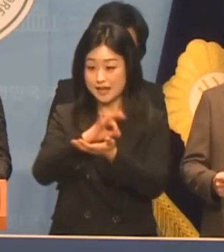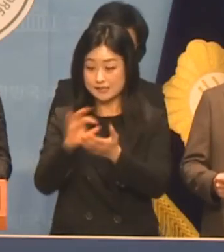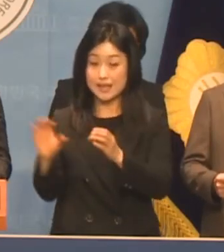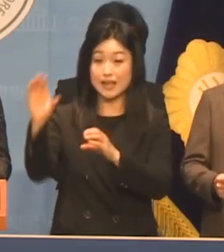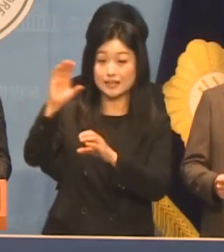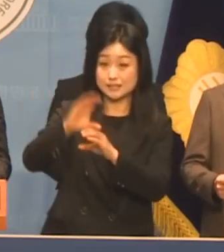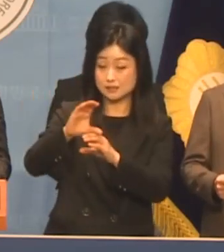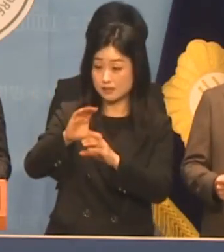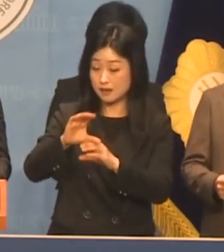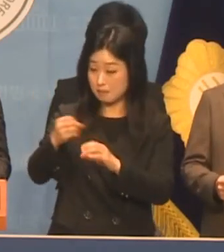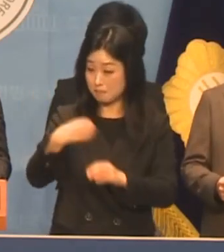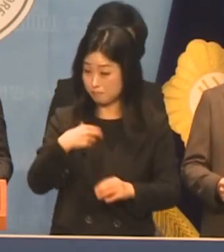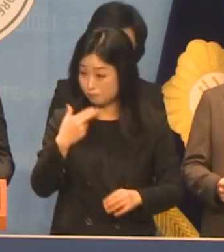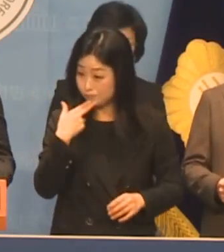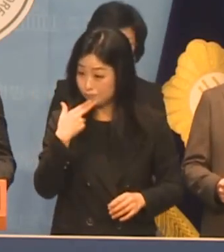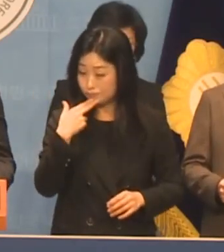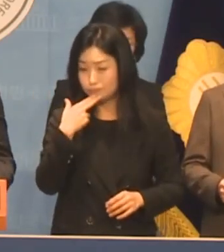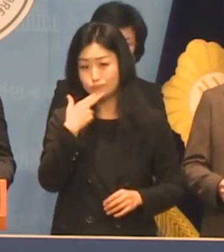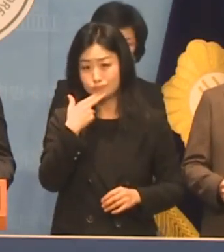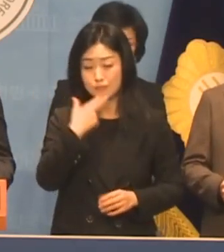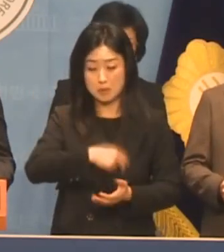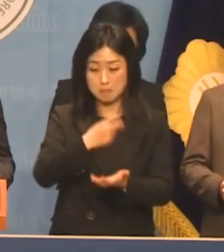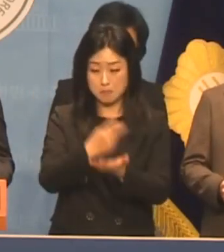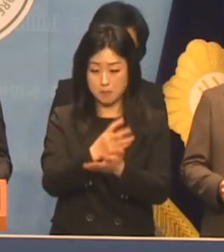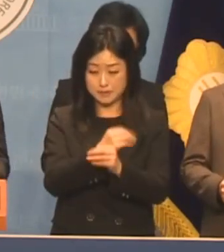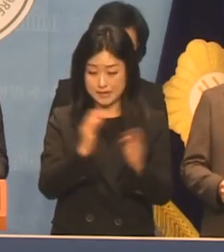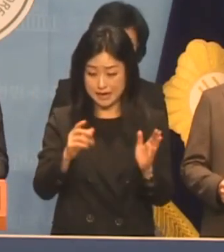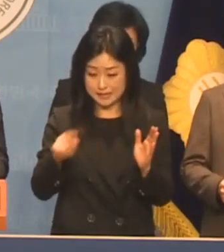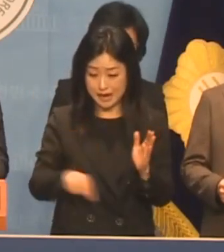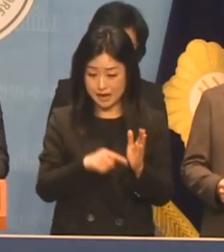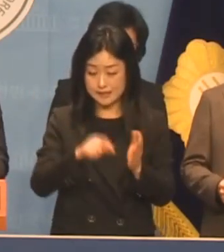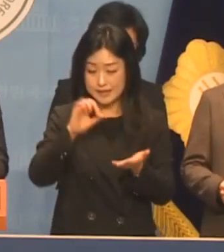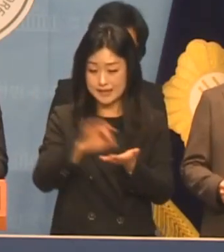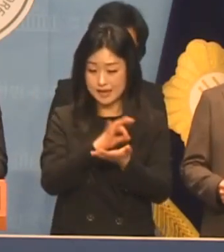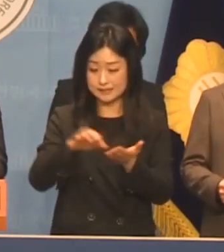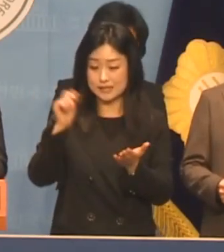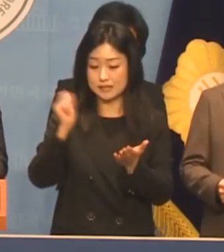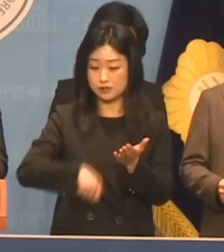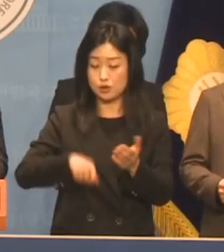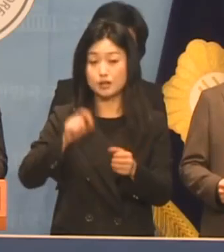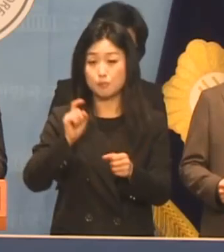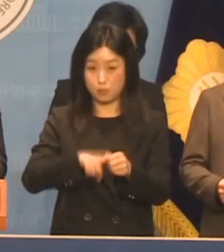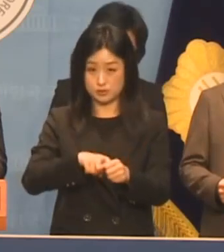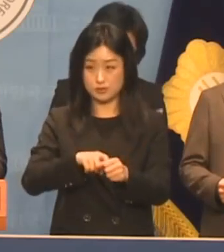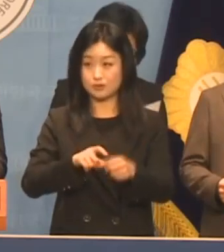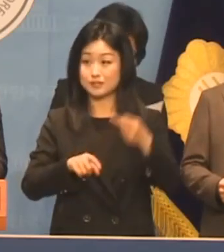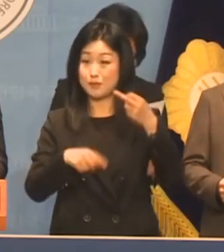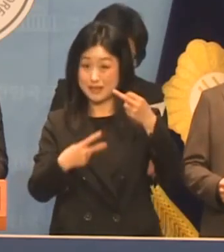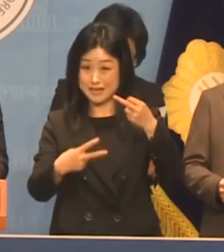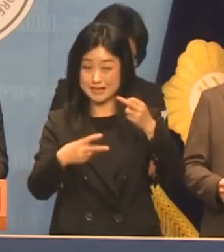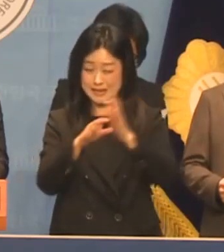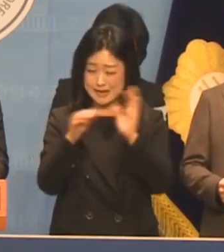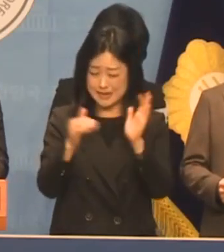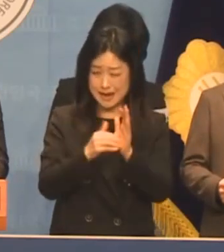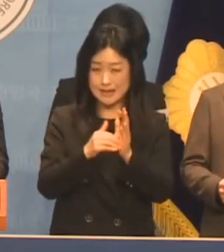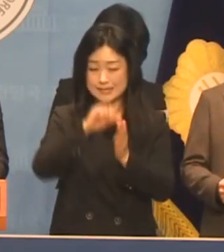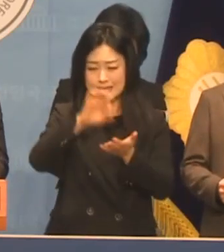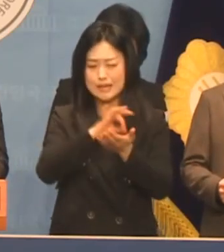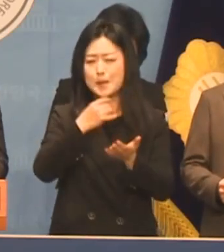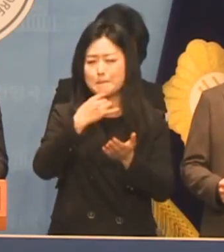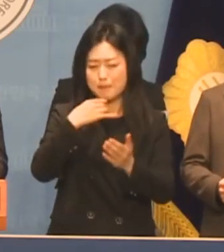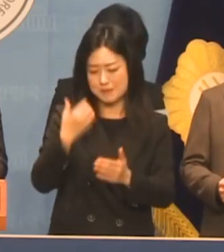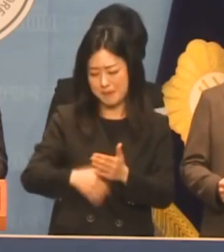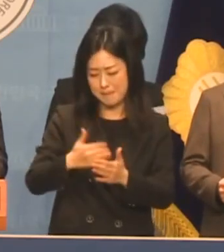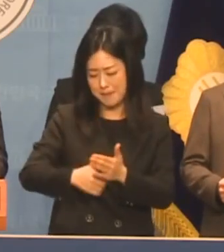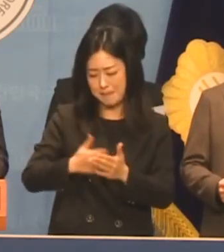의지를 보이지 않는 상황에서 법정 기한 내 예산 처리의 책임을 다하기 위해 불가피하게 감액안을